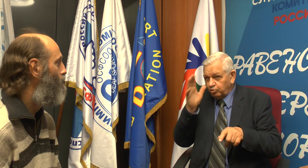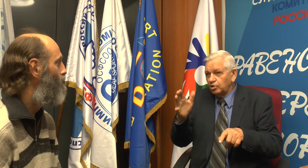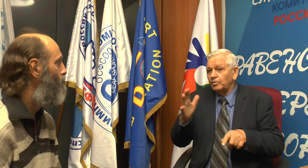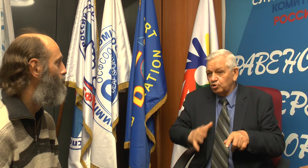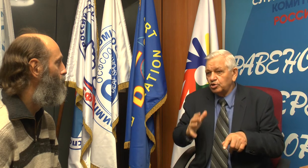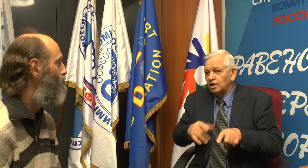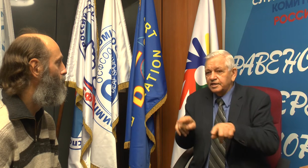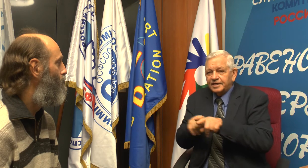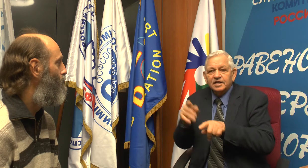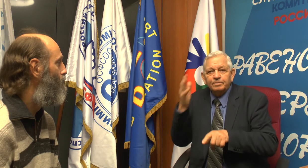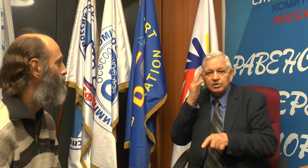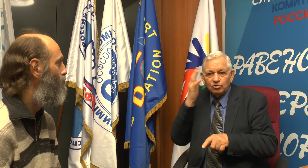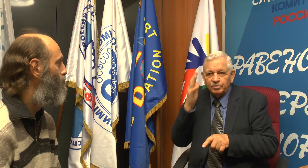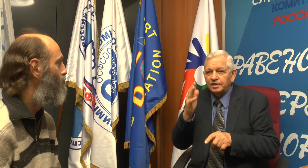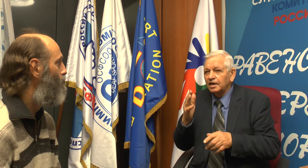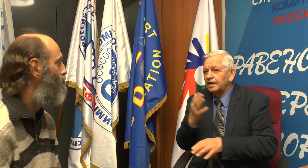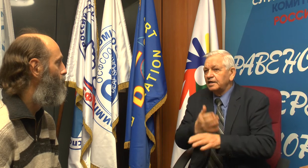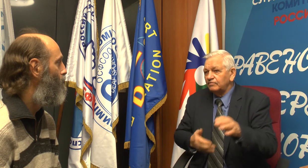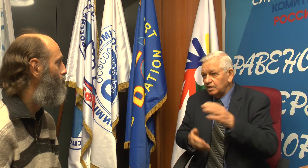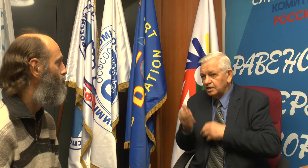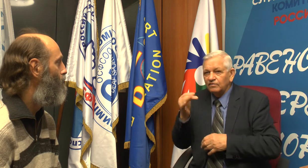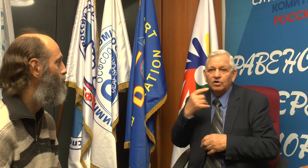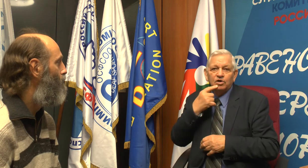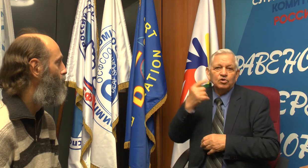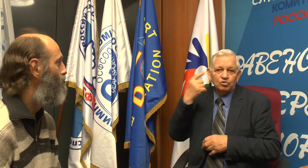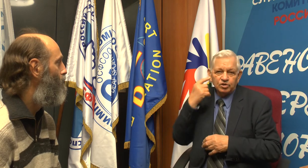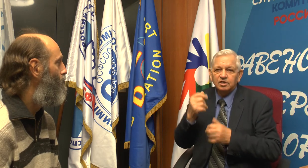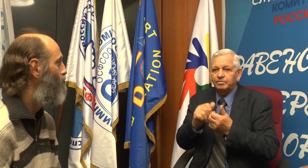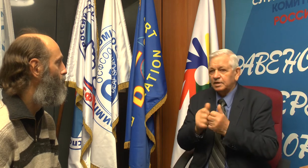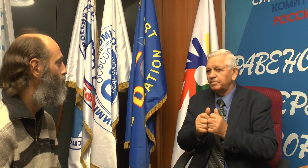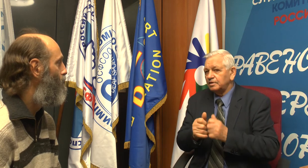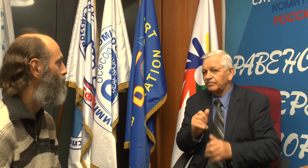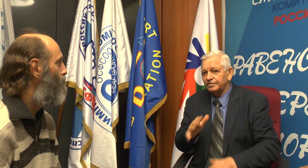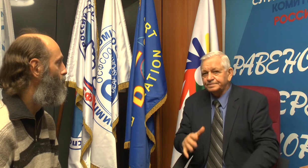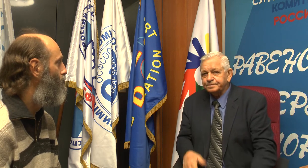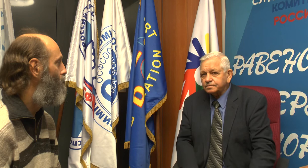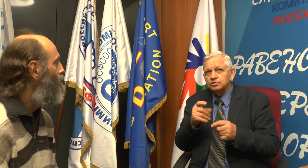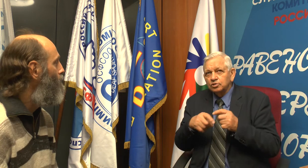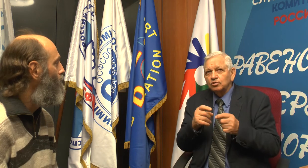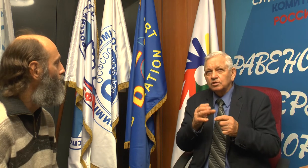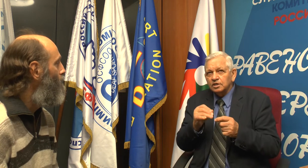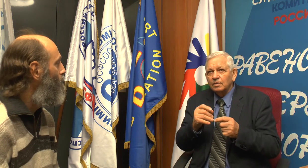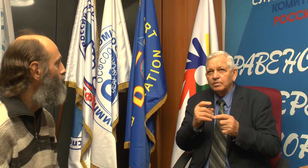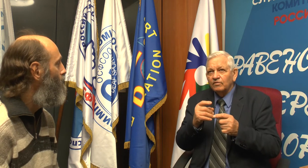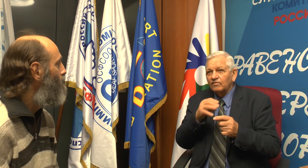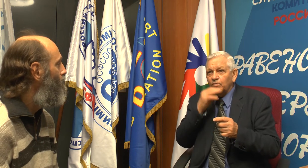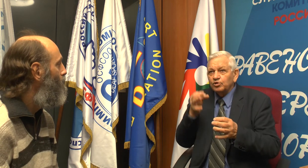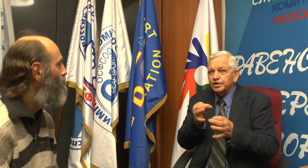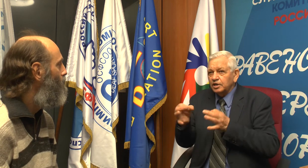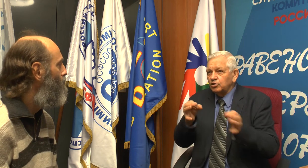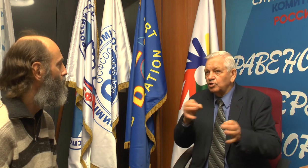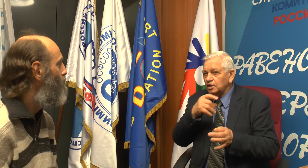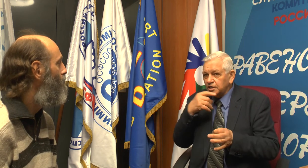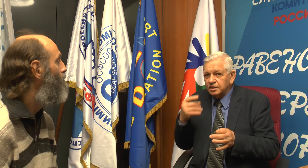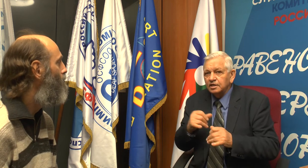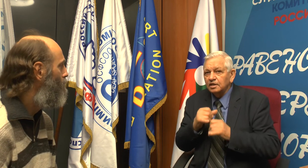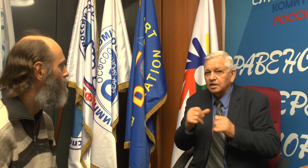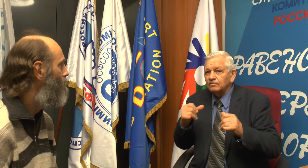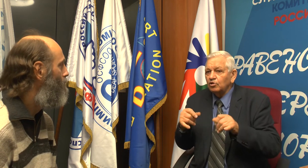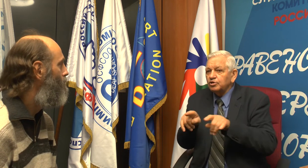будем ожидать таких способных инвалидов и глухих спортсменов. Дзюдо, самбо во многих регионах России развиваются